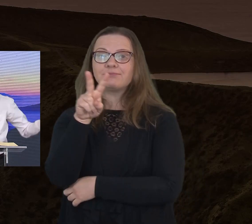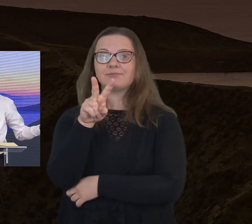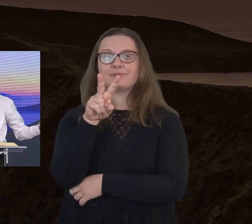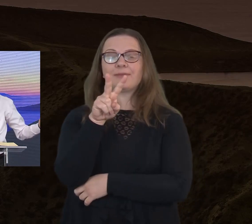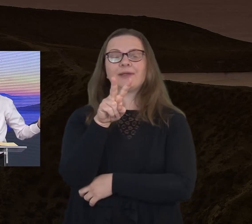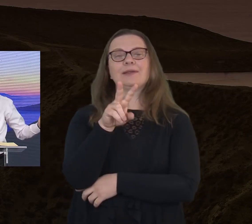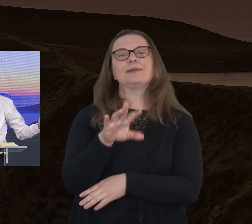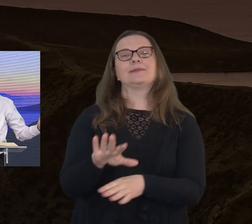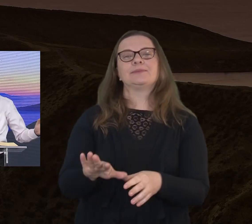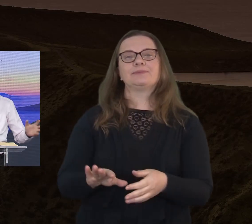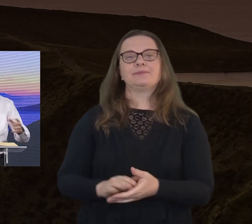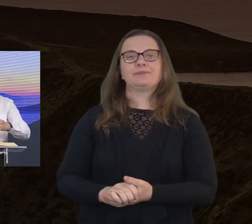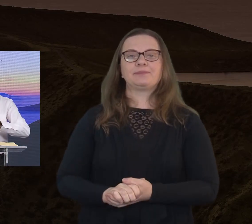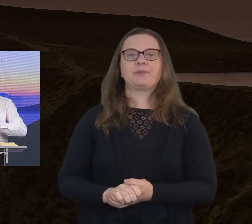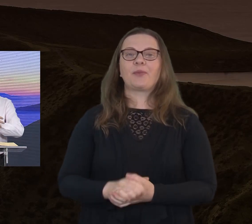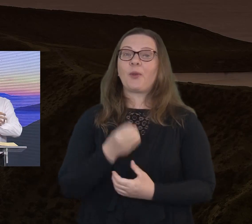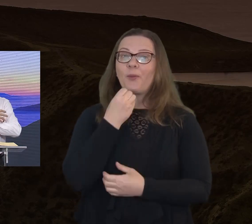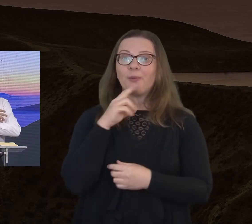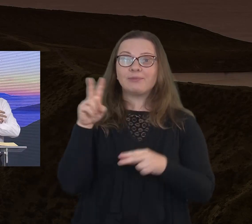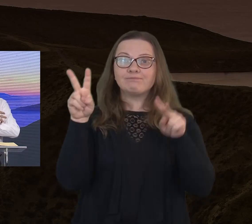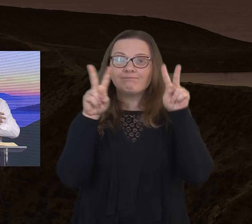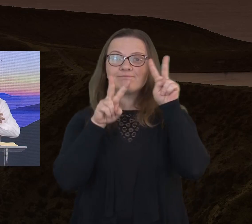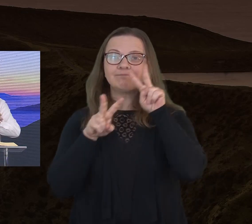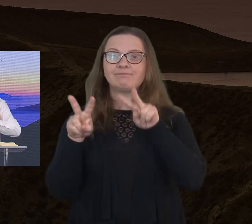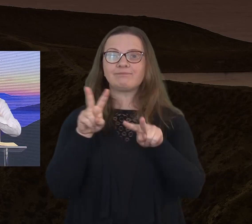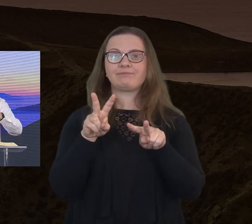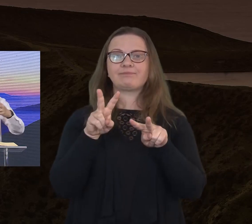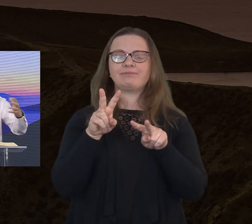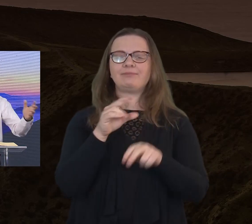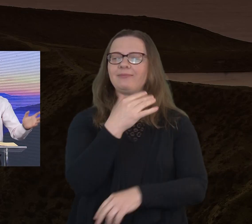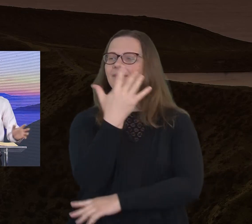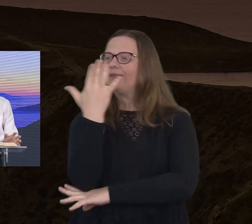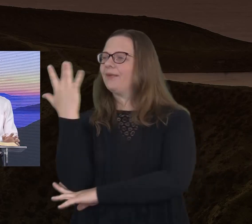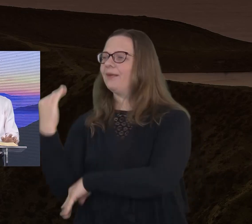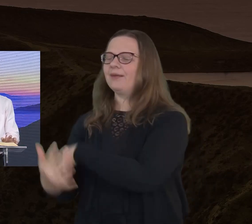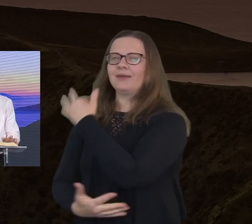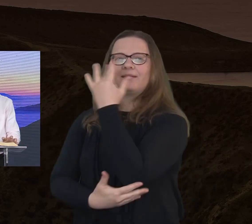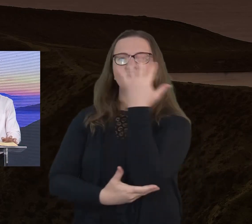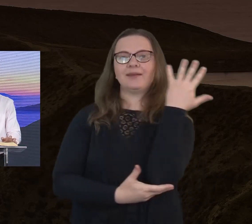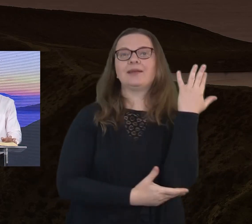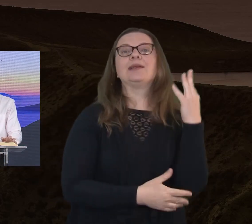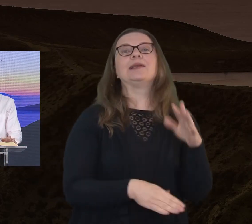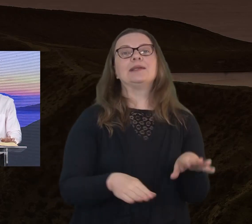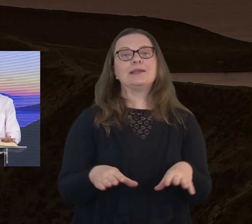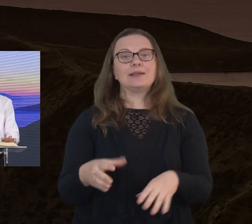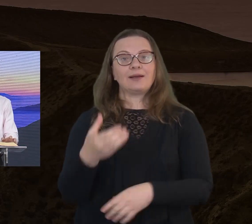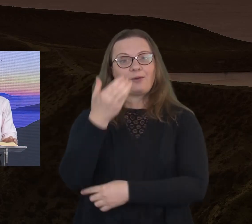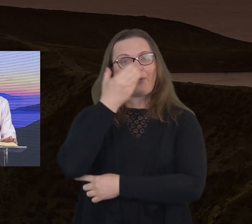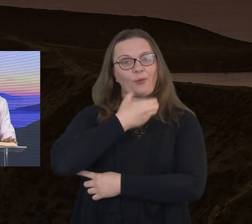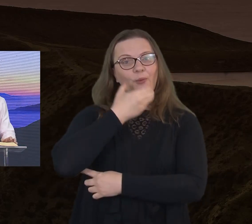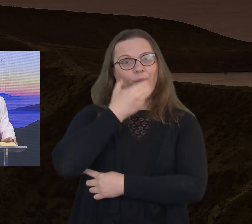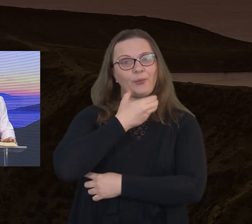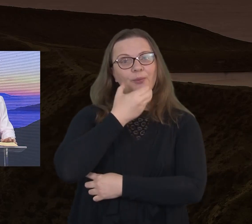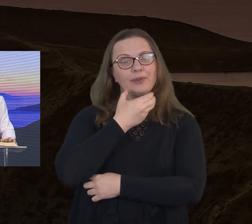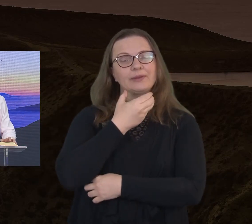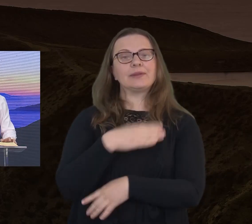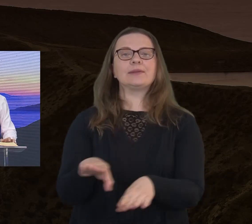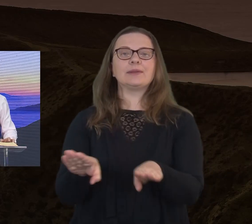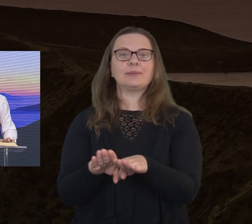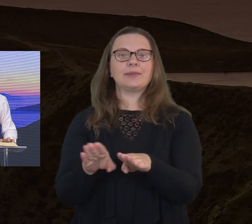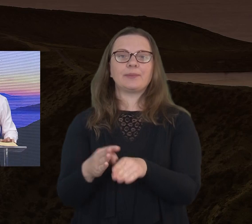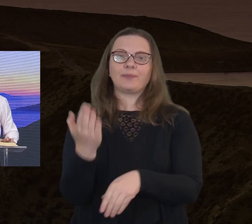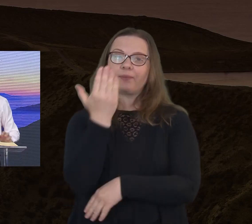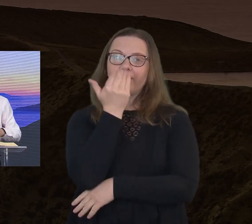aos olhos, não é? Então, Deus fez as árvores agradáveis à vista e boas para o alimento. Deus se preocupa com o